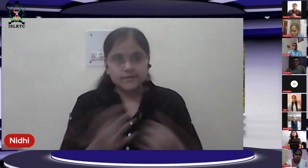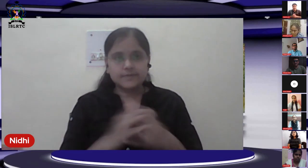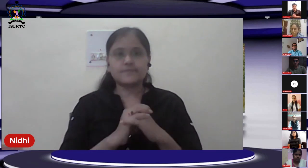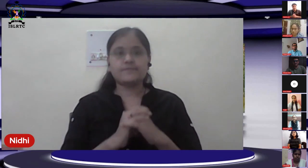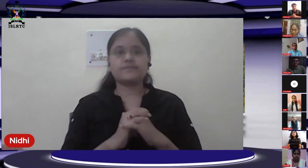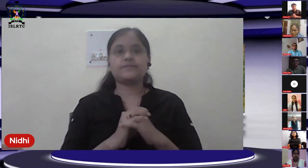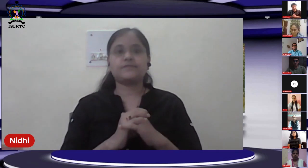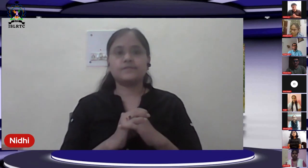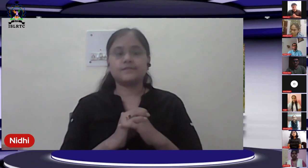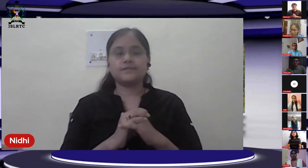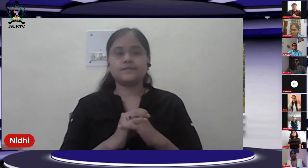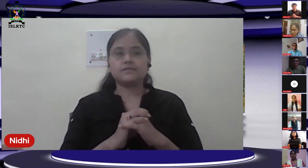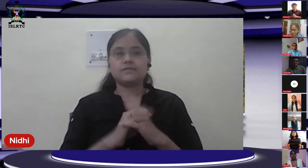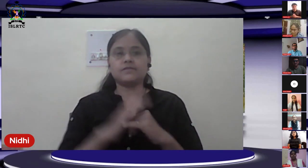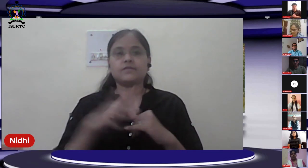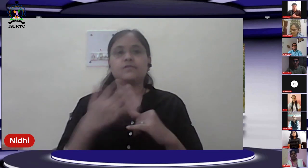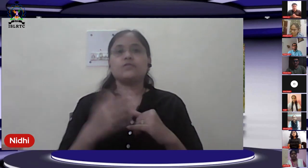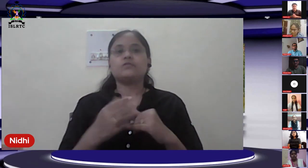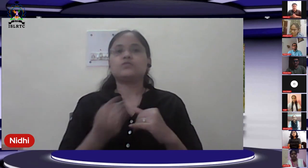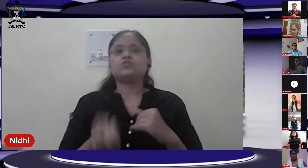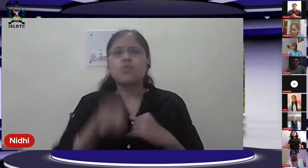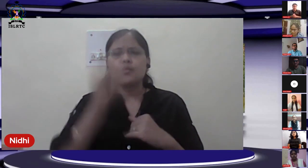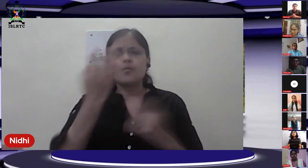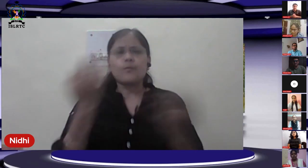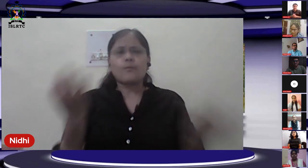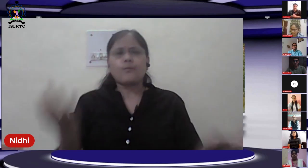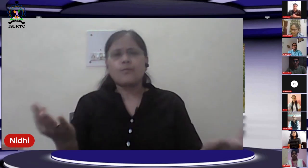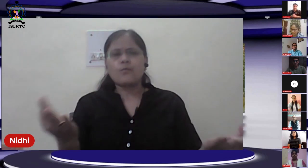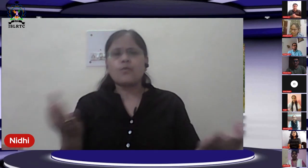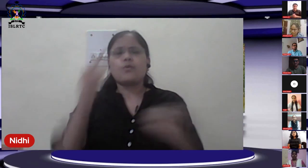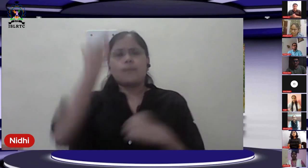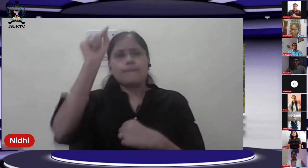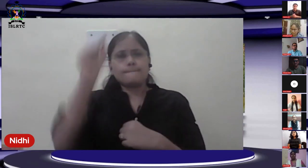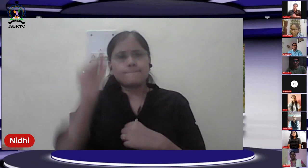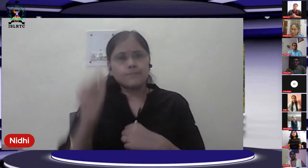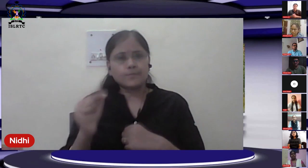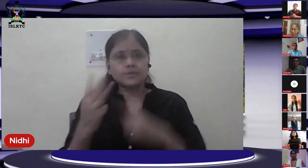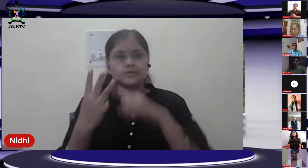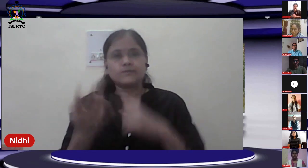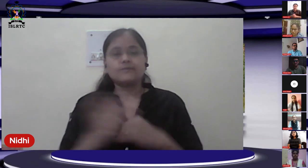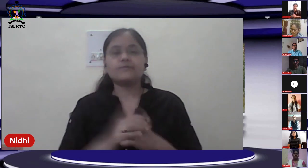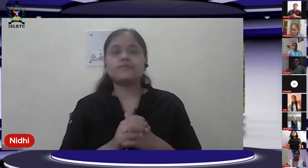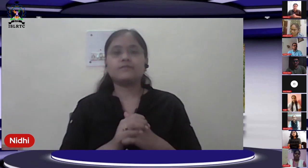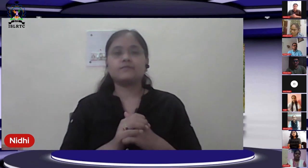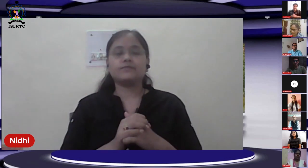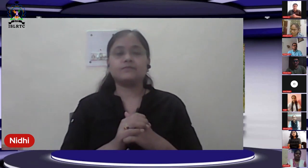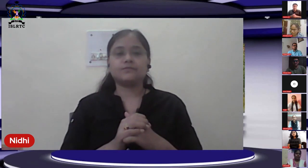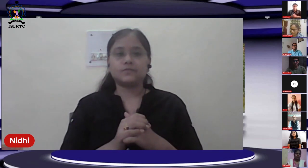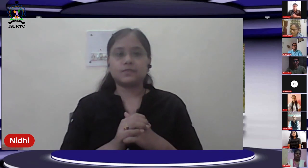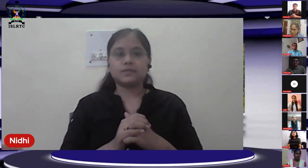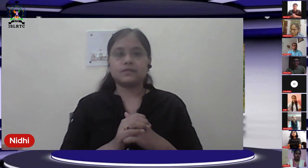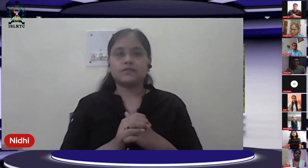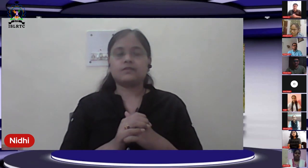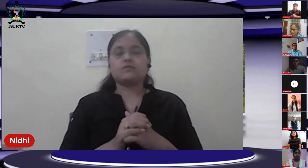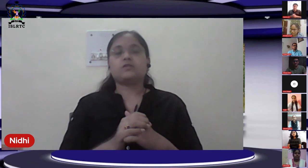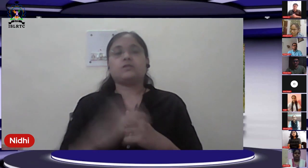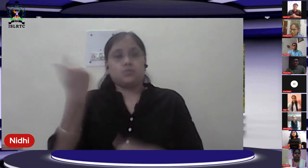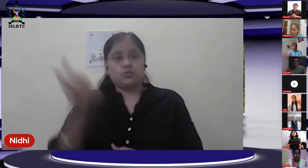फिर प्राणायाम है। तो ये तीन ऐसी मुख्य तकनीक है जो बहुत ज्यादा कॉमन रूप से हम यूज कर रहे हैं योगा में,